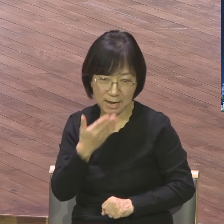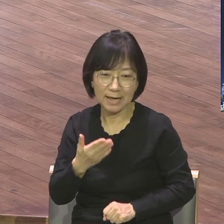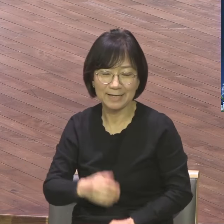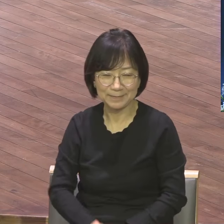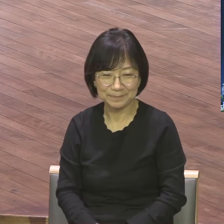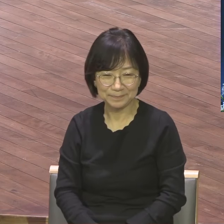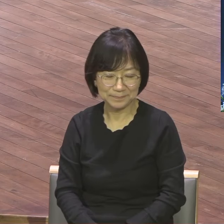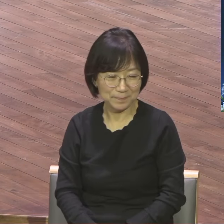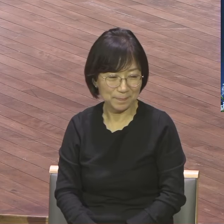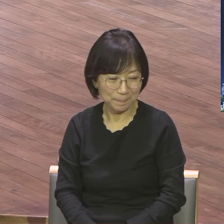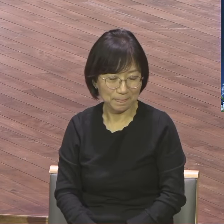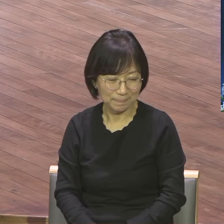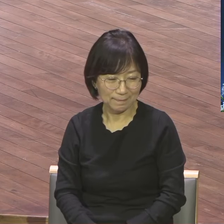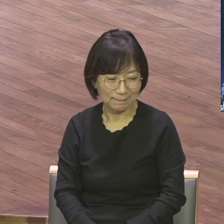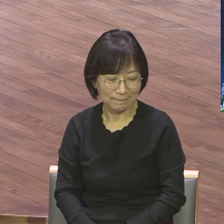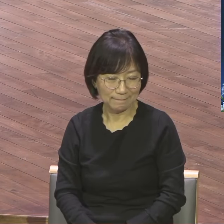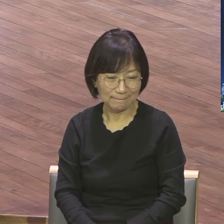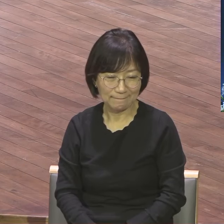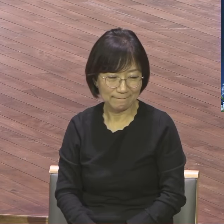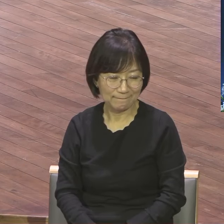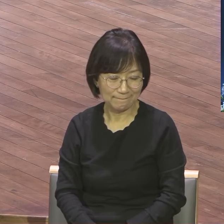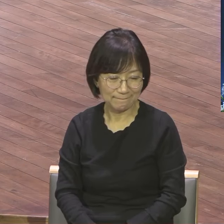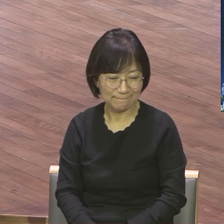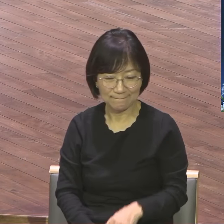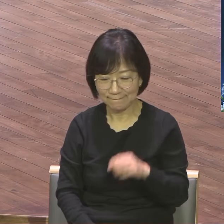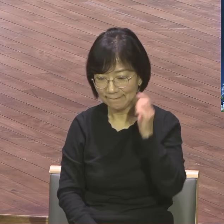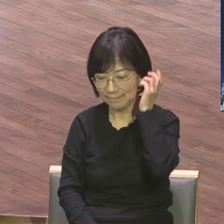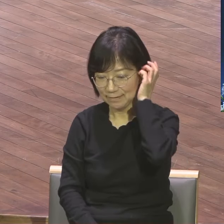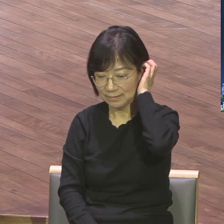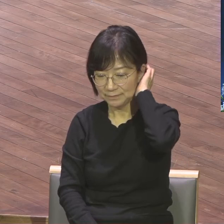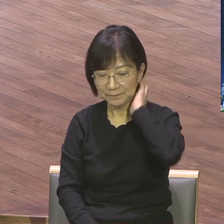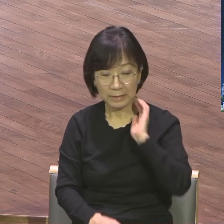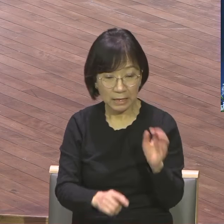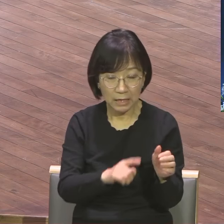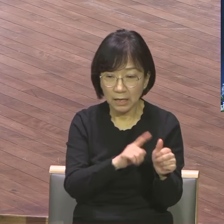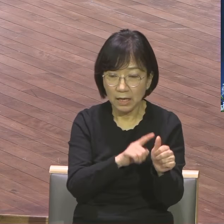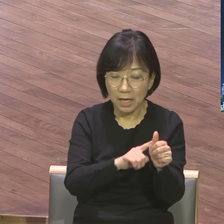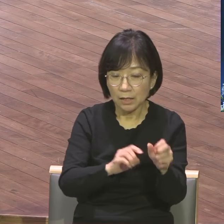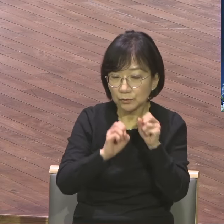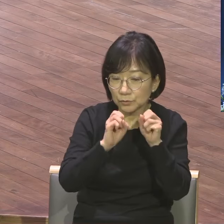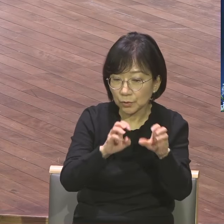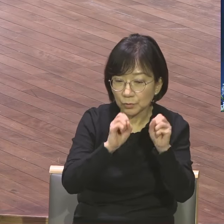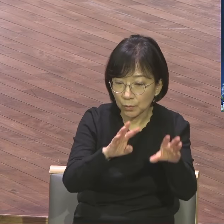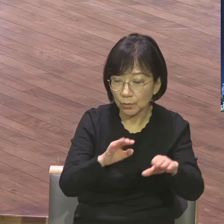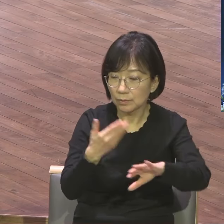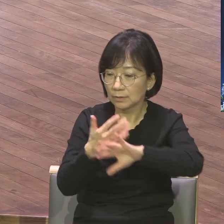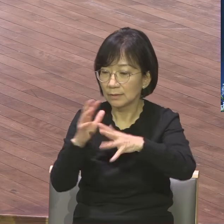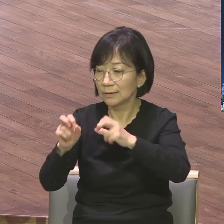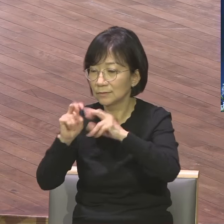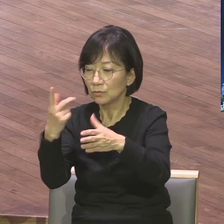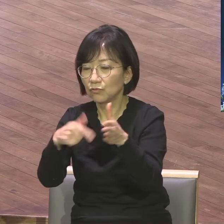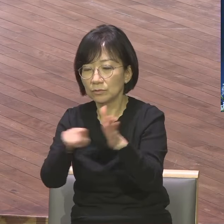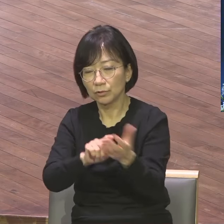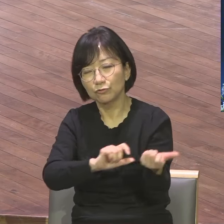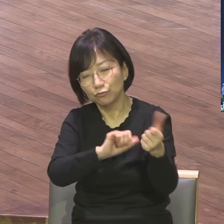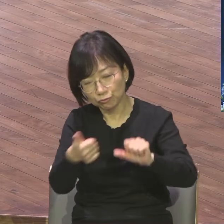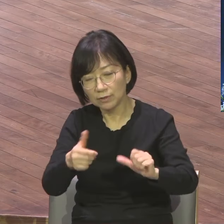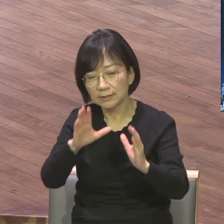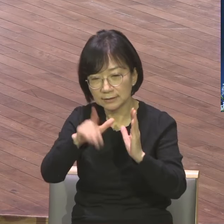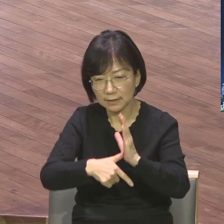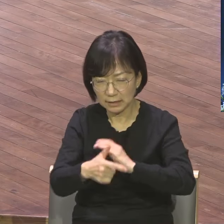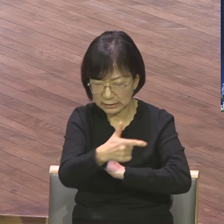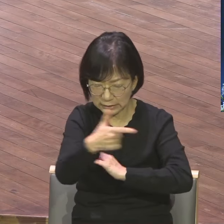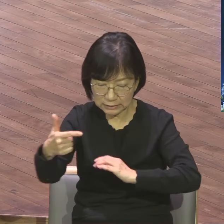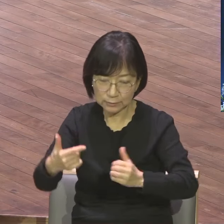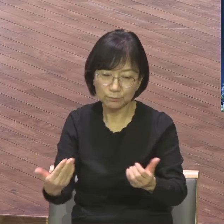사람은 소수지만 그 소수가 전도와 선교를 위해 죽었을 때 수많은 제자가 나오고 교회가 부흥되고